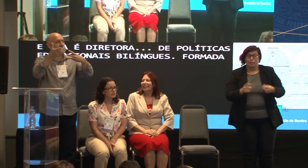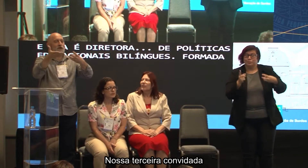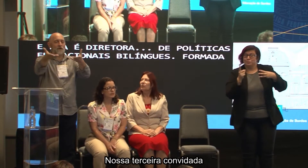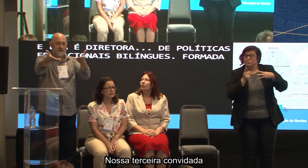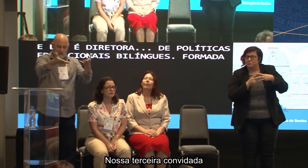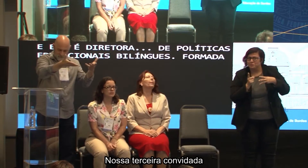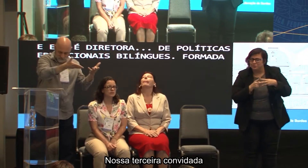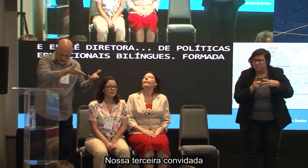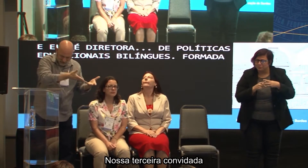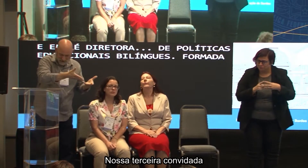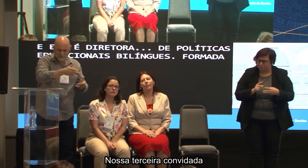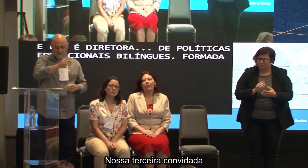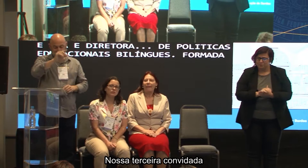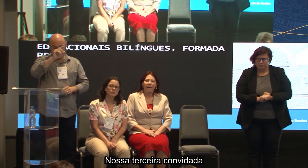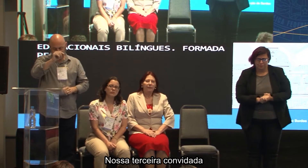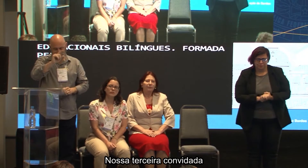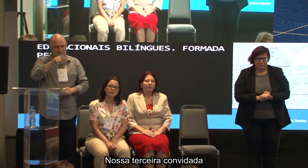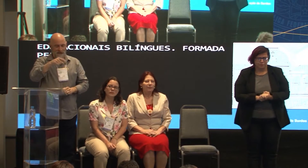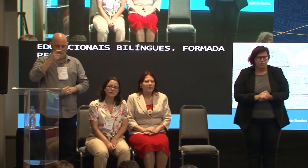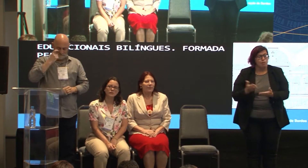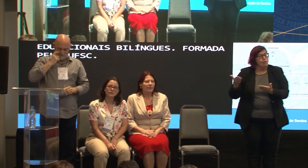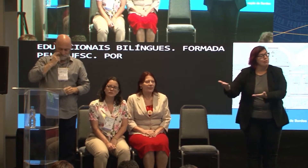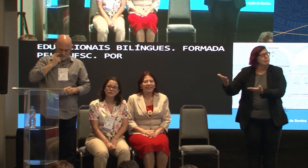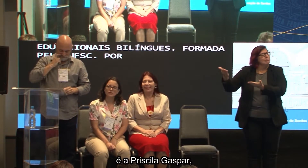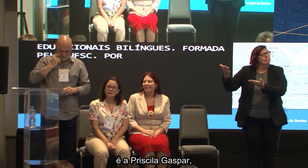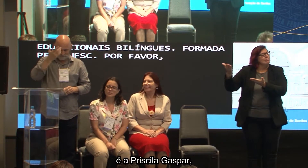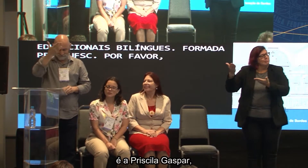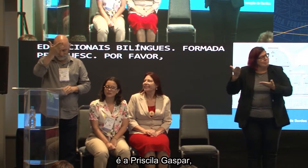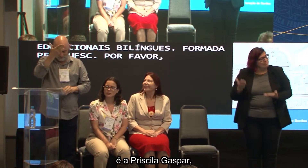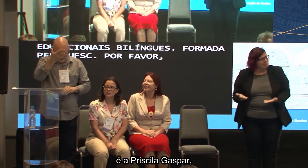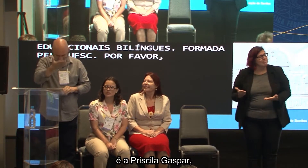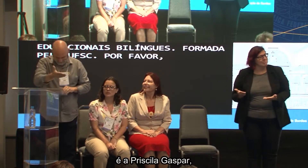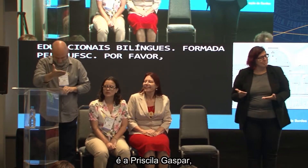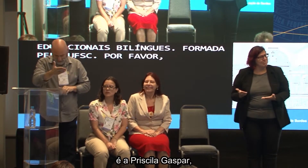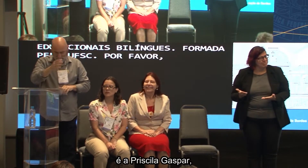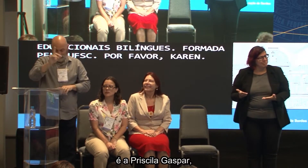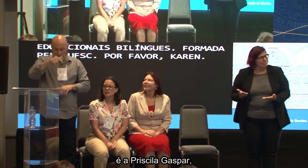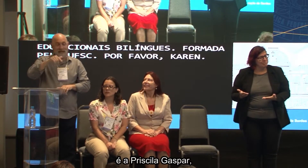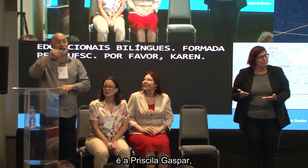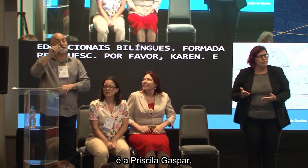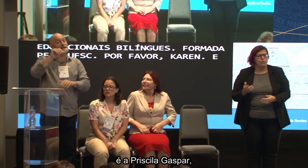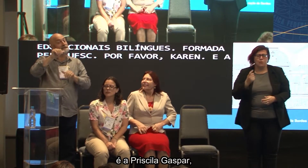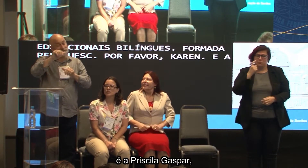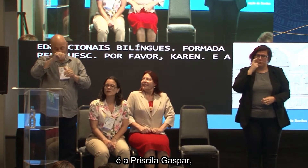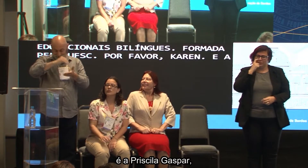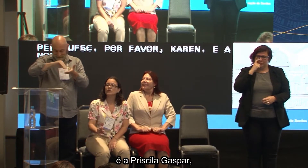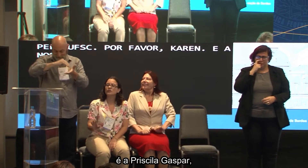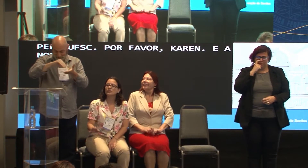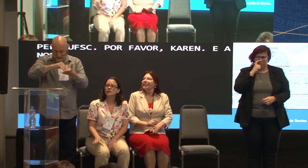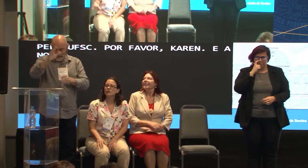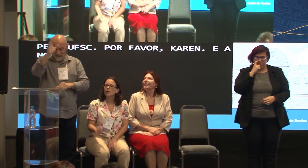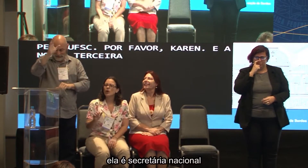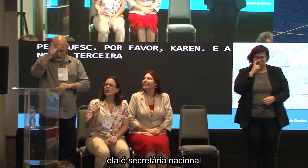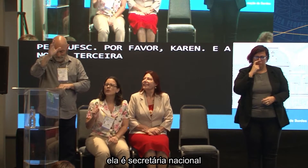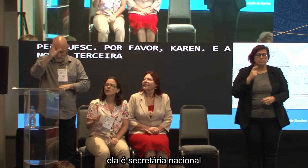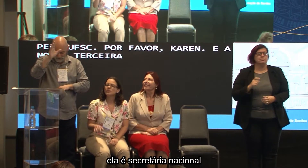E a nossa terceira convidada é a Priscila Gaspar, que ela